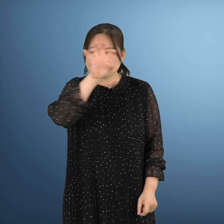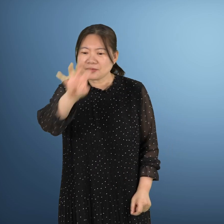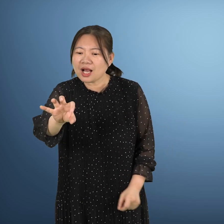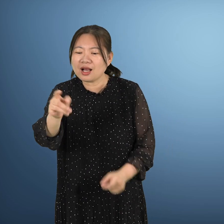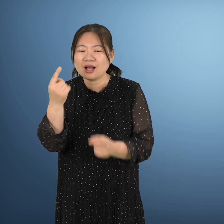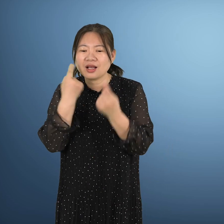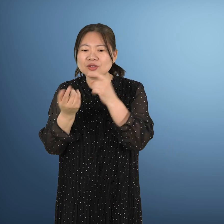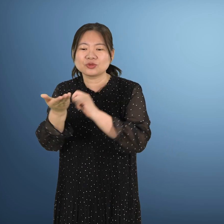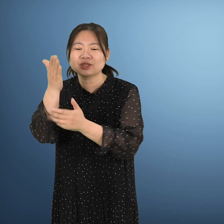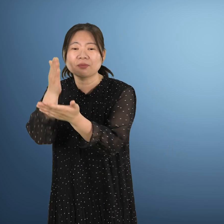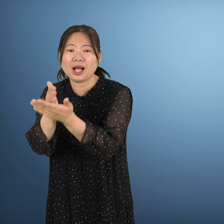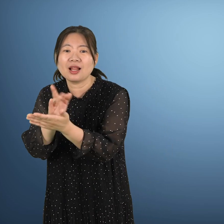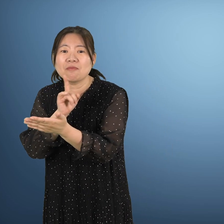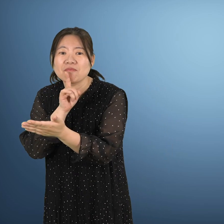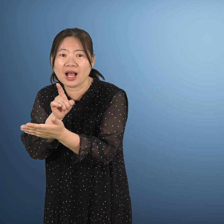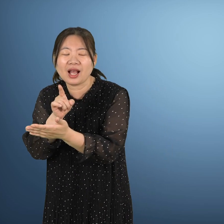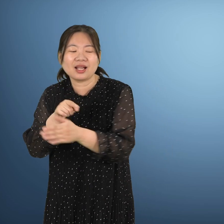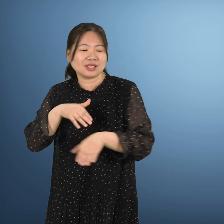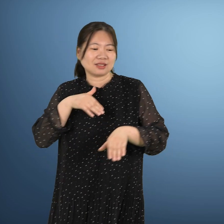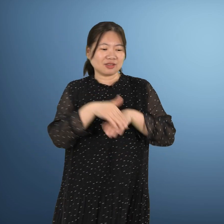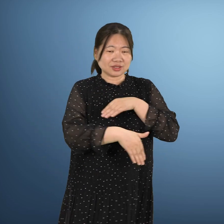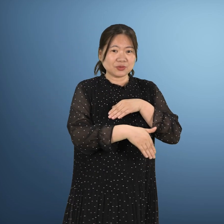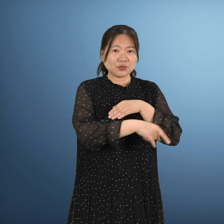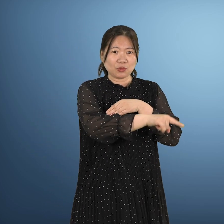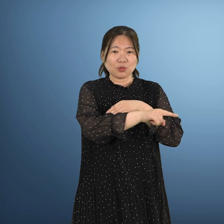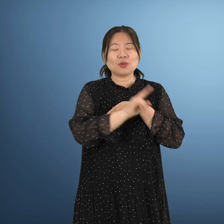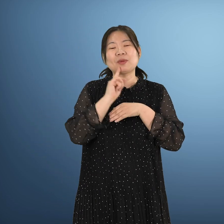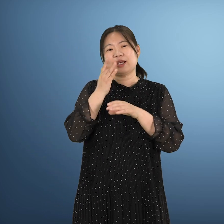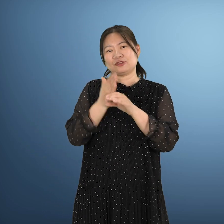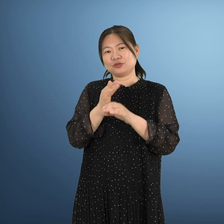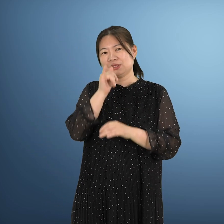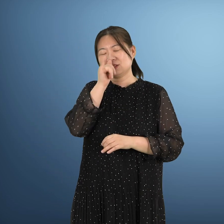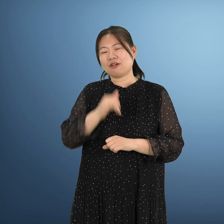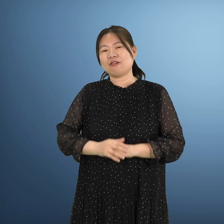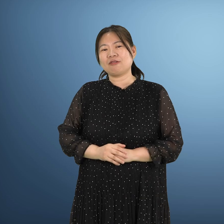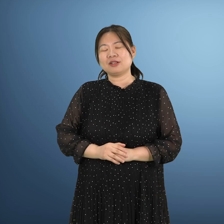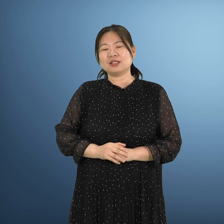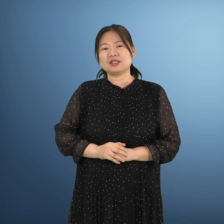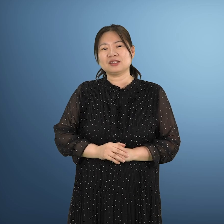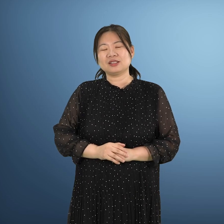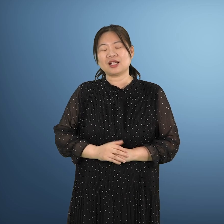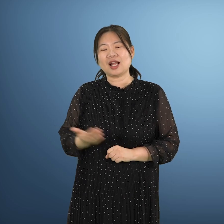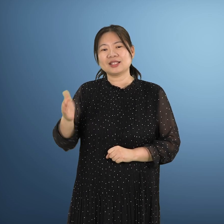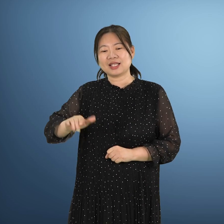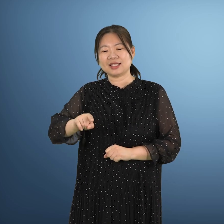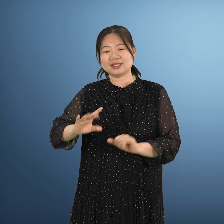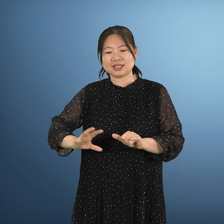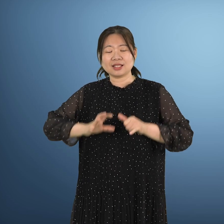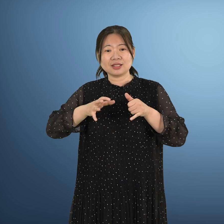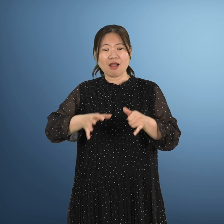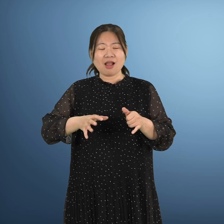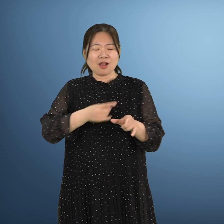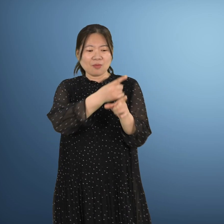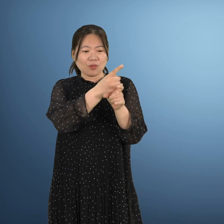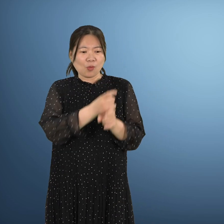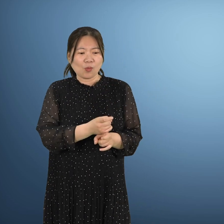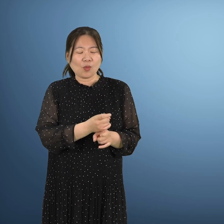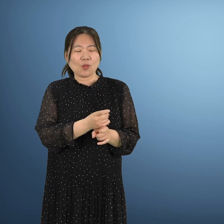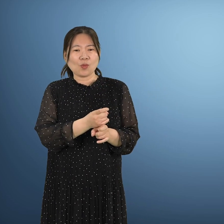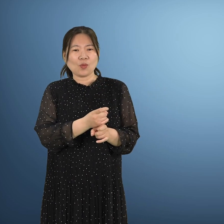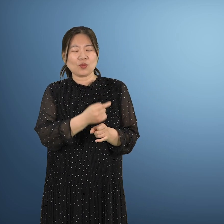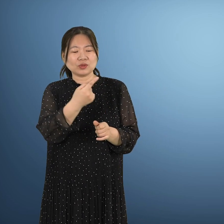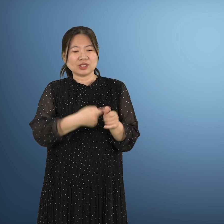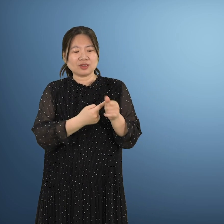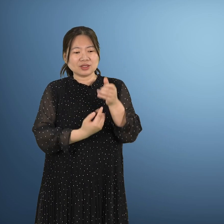말라를 역설적으로 이런 식으로만 얘기를 하는 거예요. 그런데 이 땅에 보복의 생리가